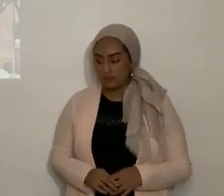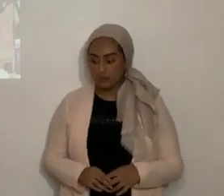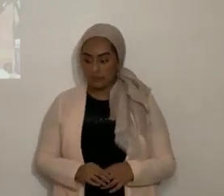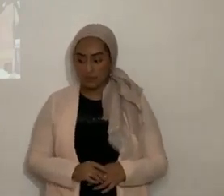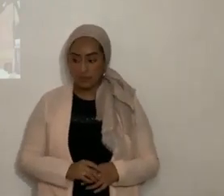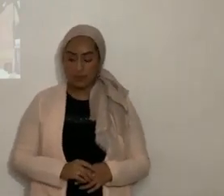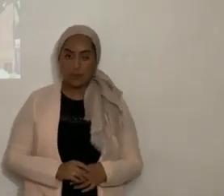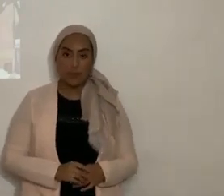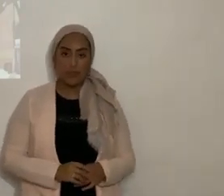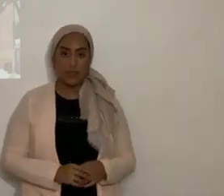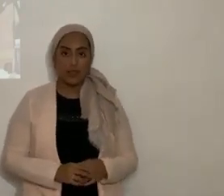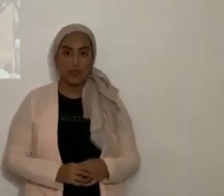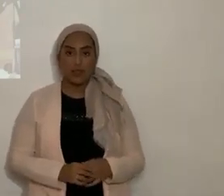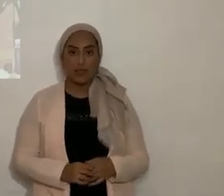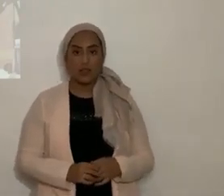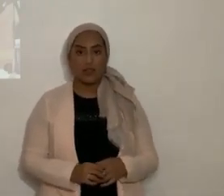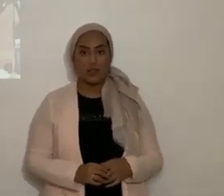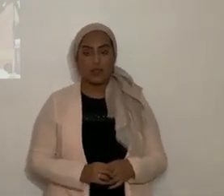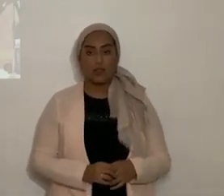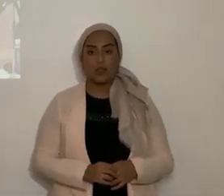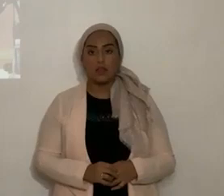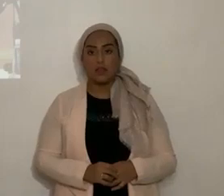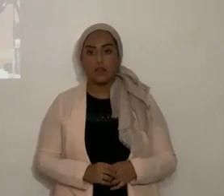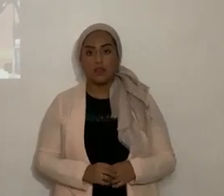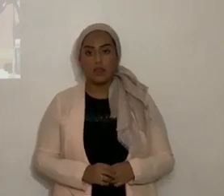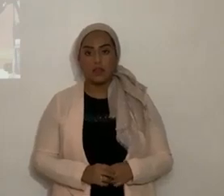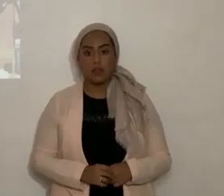Tanaj, de la Biblia. ¿Sí?